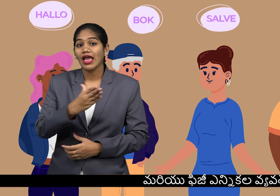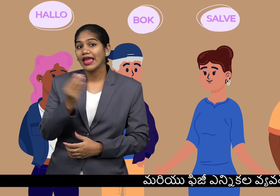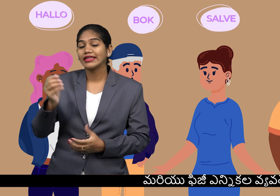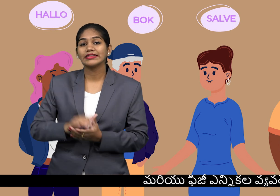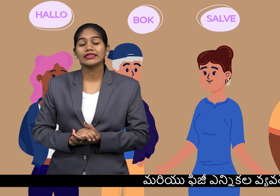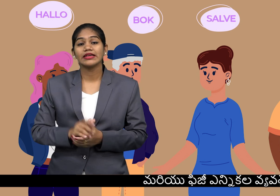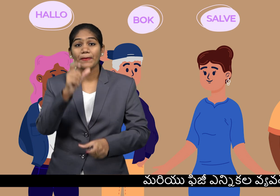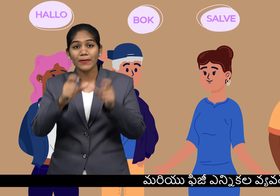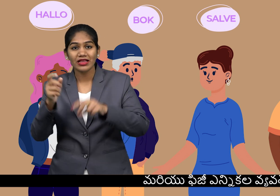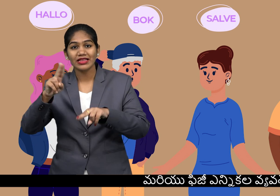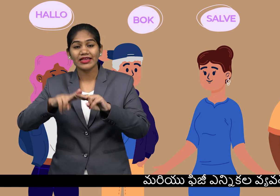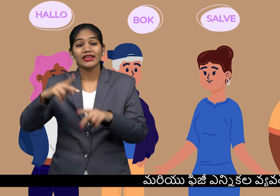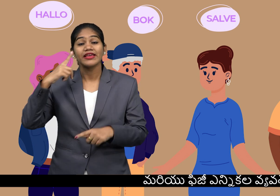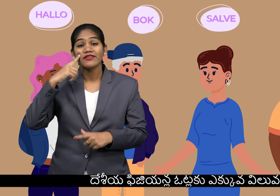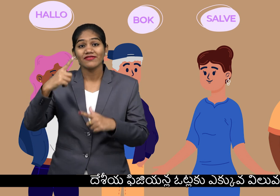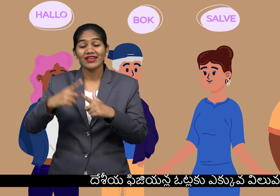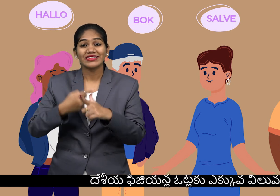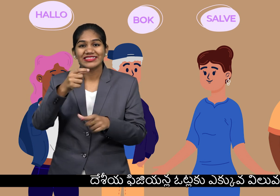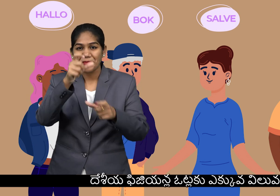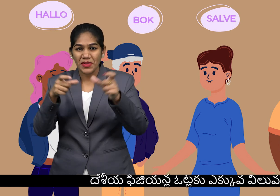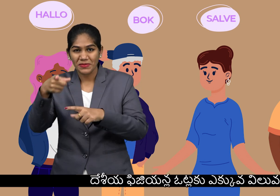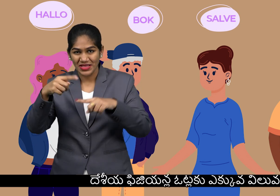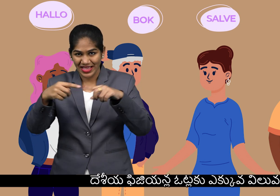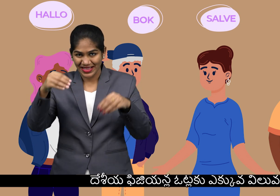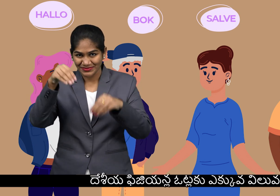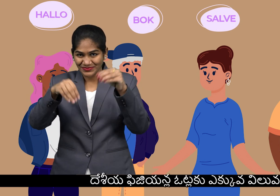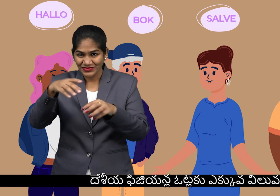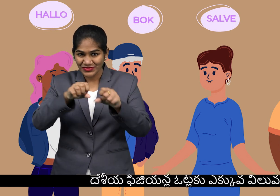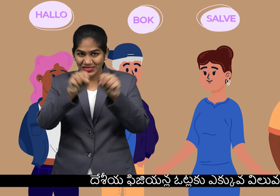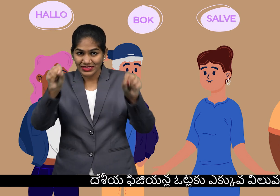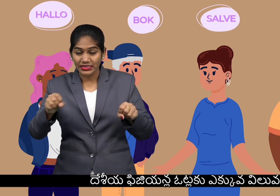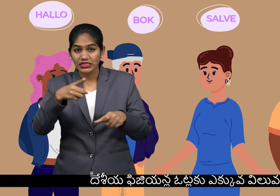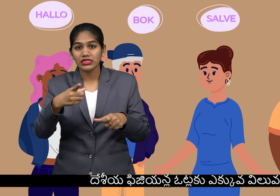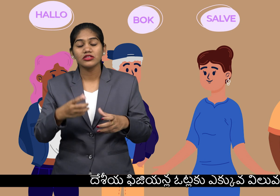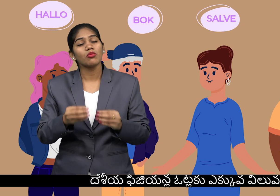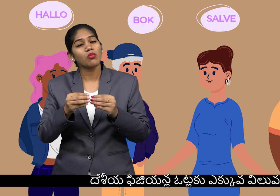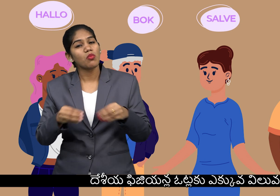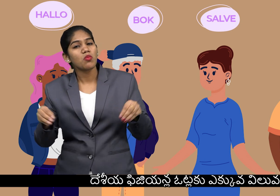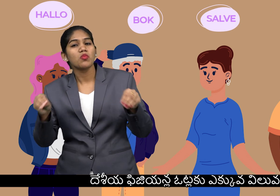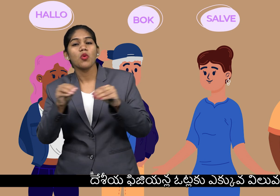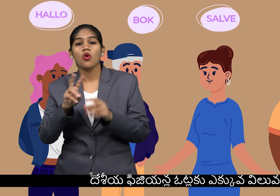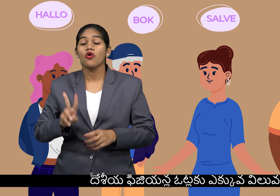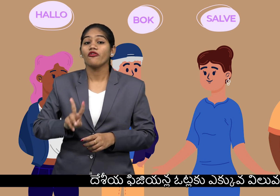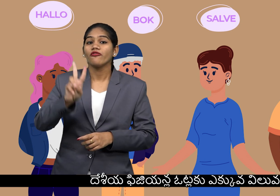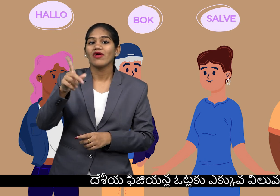మరియు ఫిజీ ఎన్నికల వ్యవస్థ దేశీయ పిజియన్ల ఓట్లకు ఎక్కువ విలువను ఇస్తుంది.